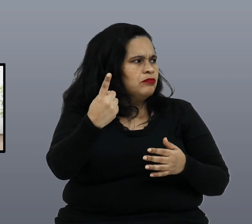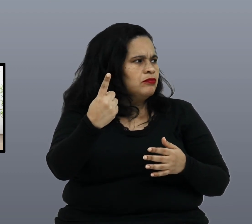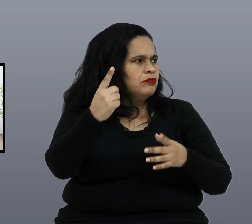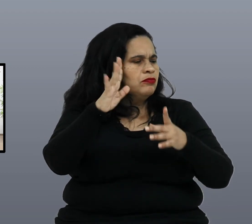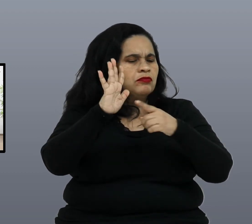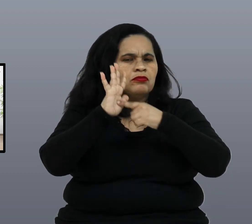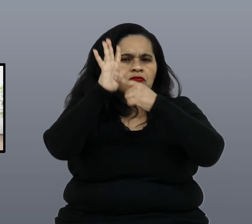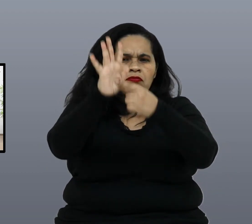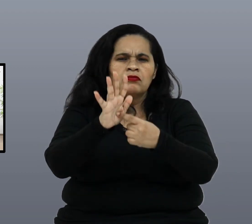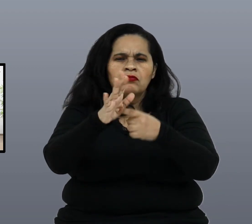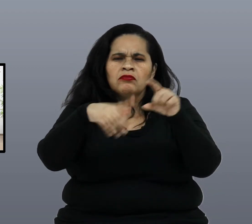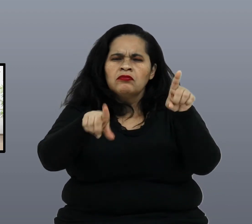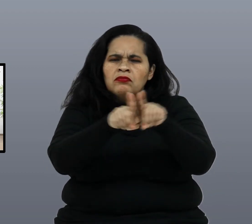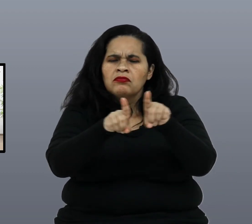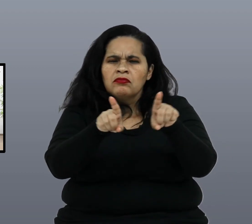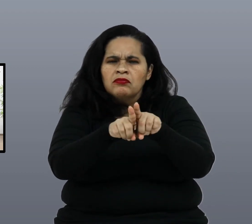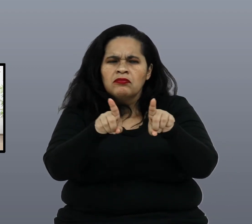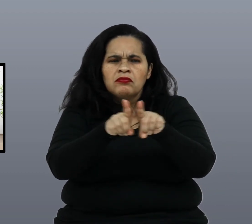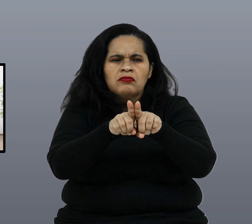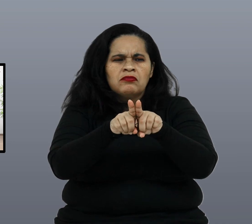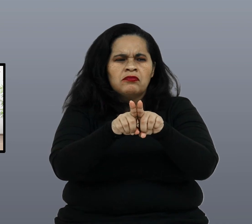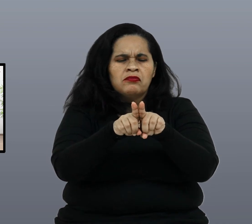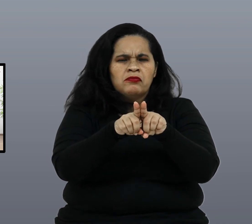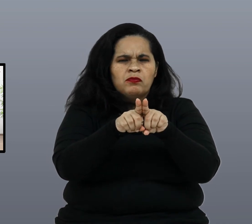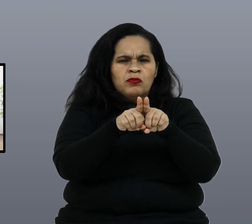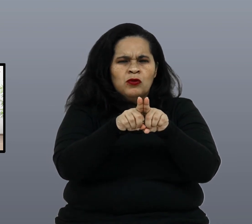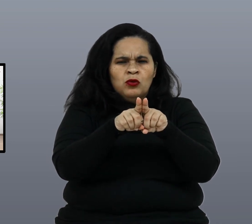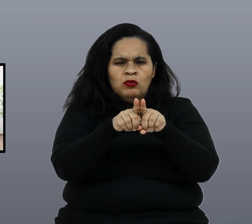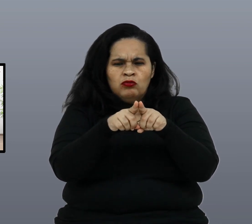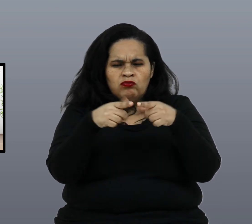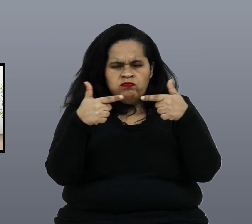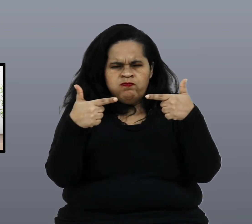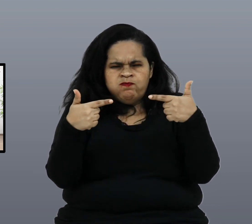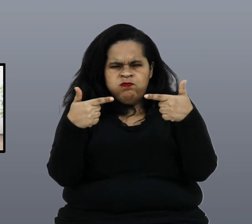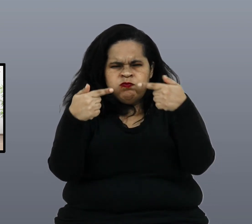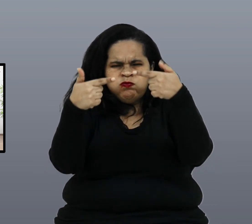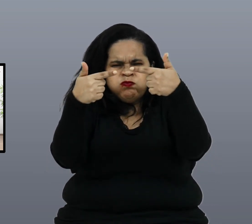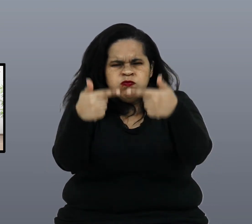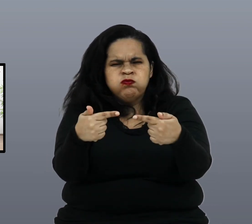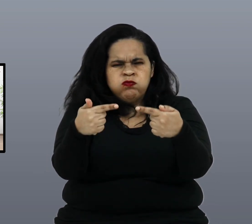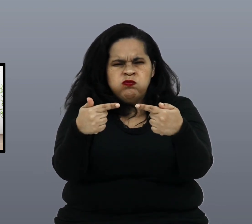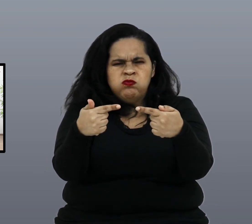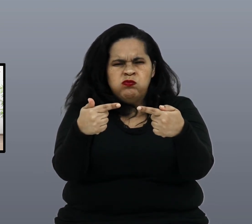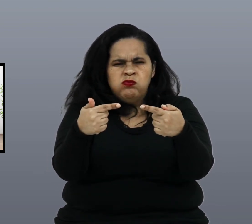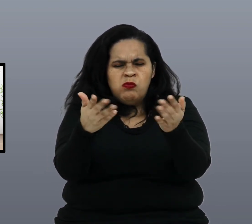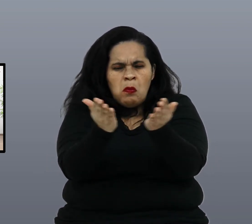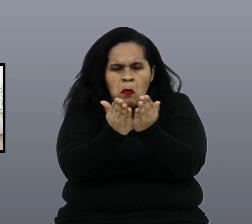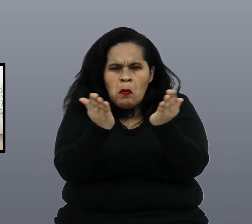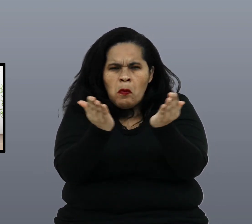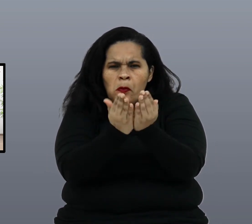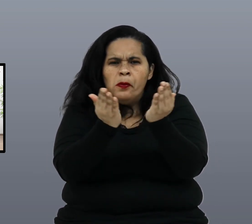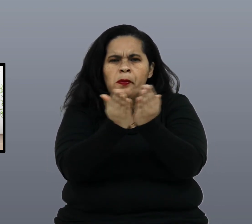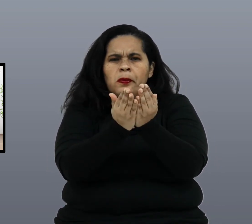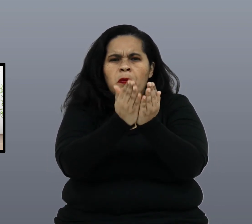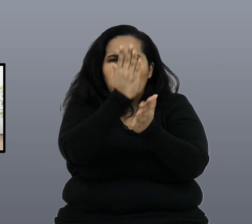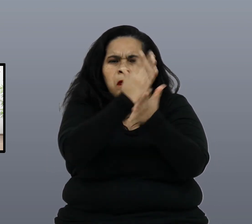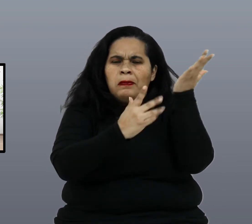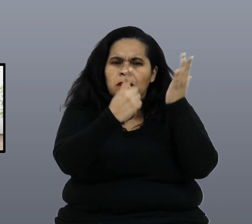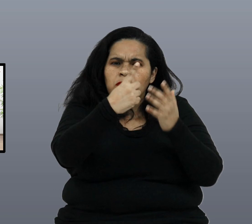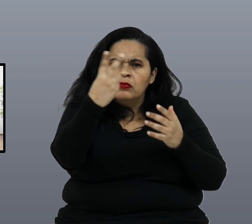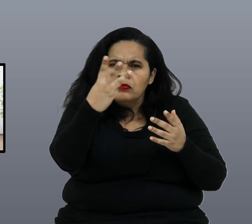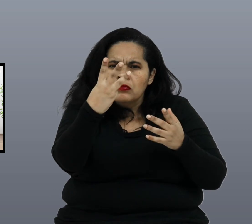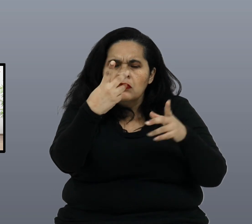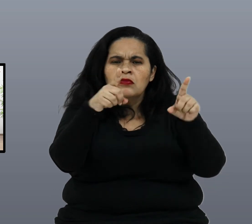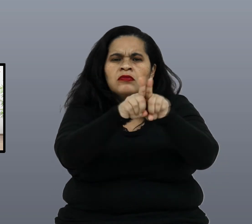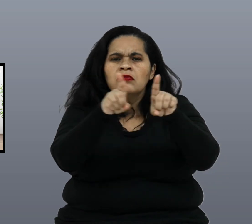lutar contra os santos e vai vencer os santos, né? Eu acho que o Apocalipse 13 fala também a mesma coisa, que ele ataca, Sim. vence os santos.